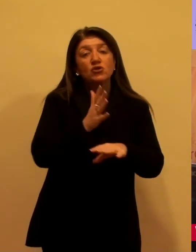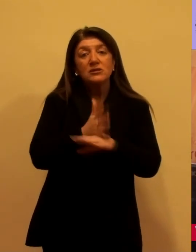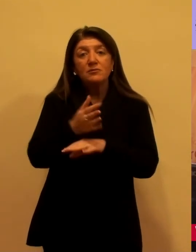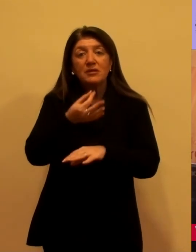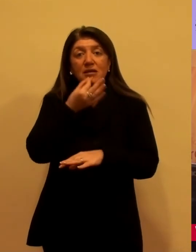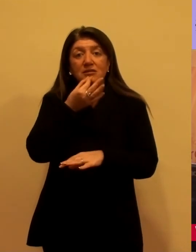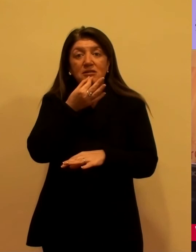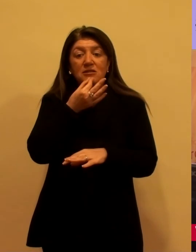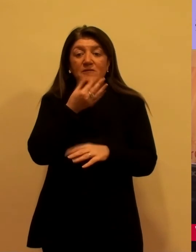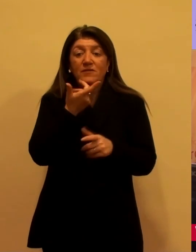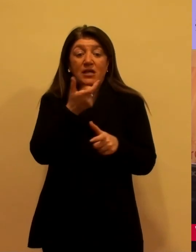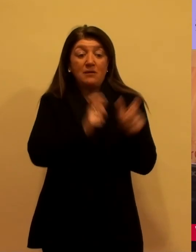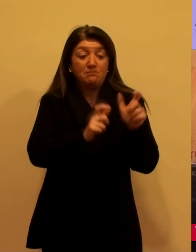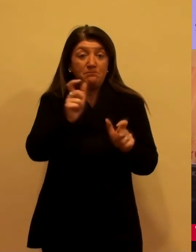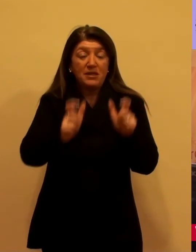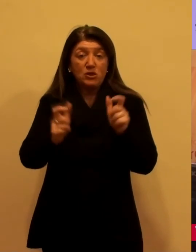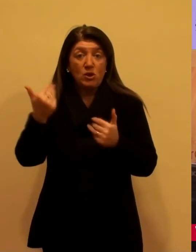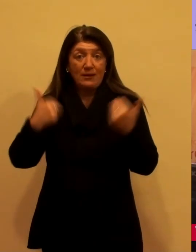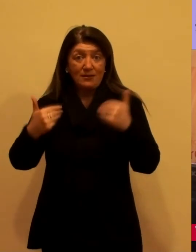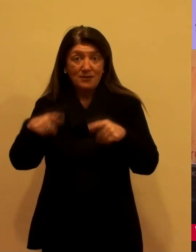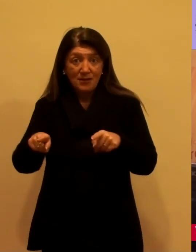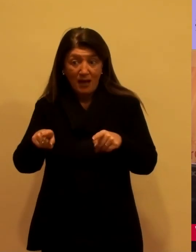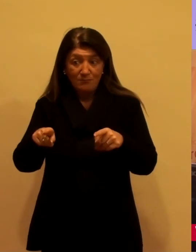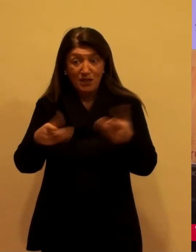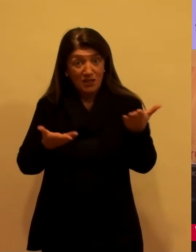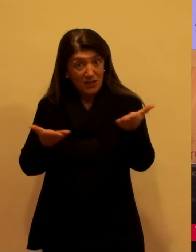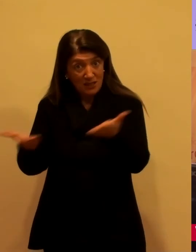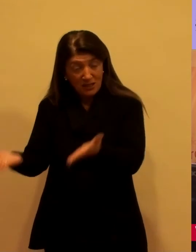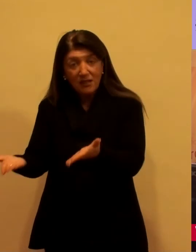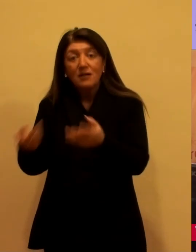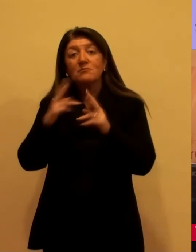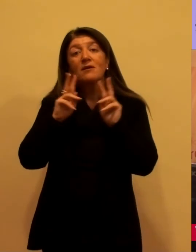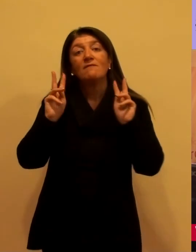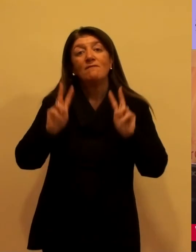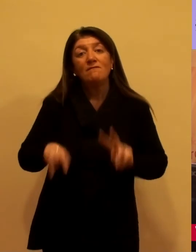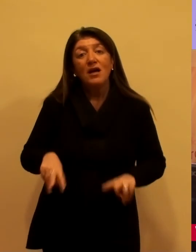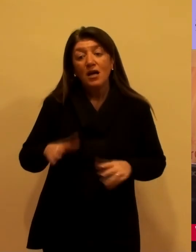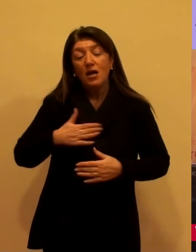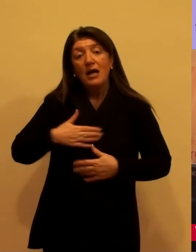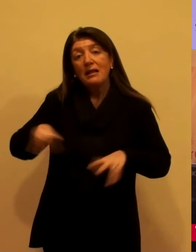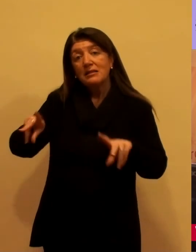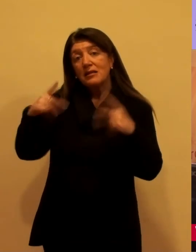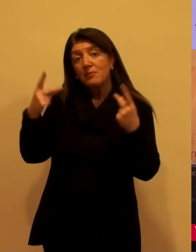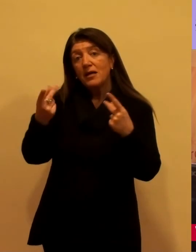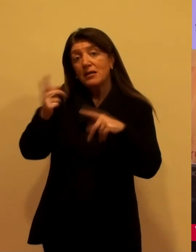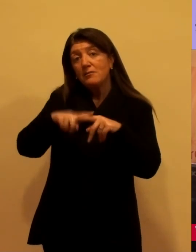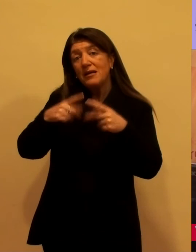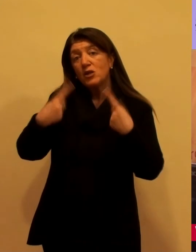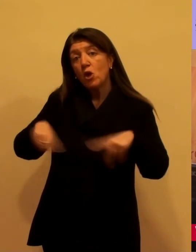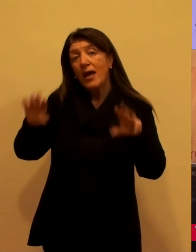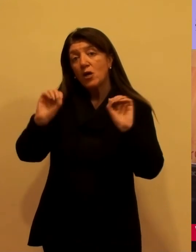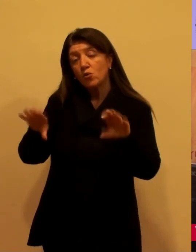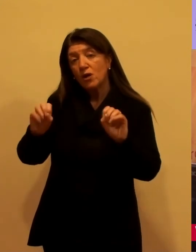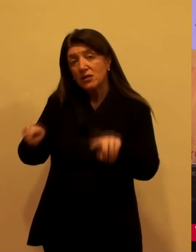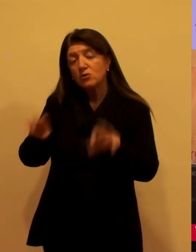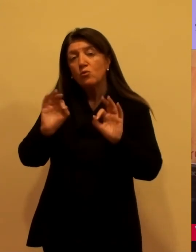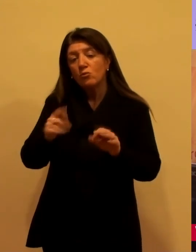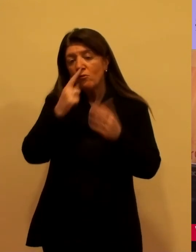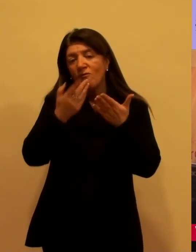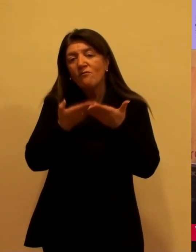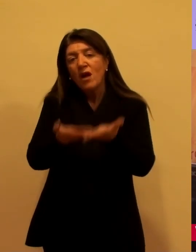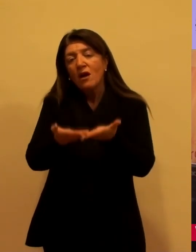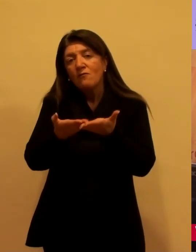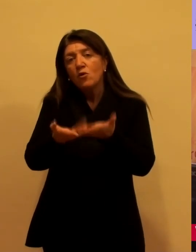rivolgersi alle persone con disabilità, ma in realtà il nostro lavoro come Dipartimento Educazione è proprio quello di favorire l'accesso